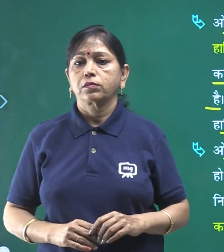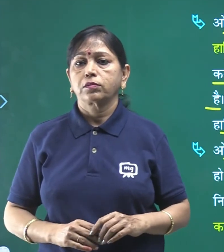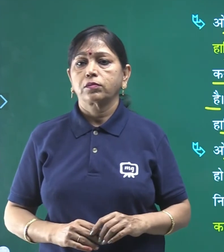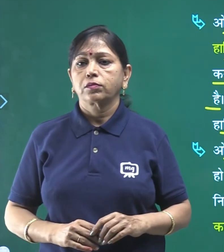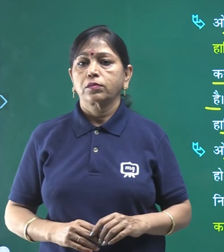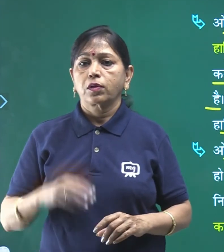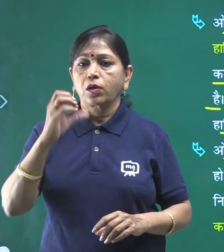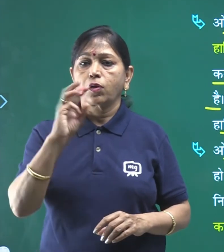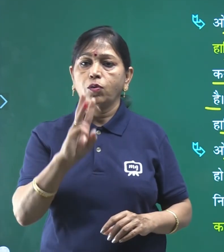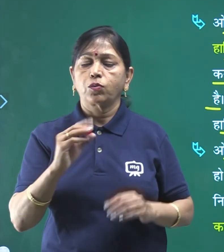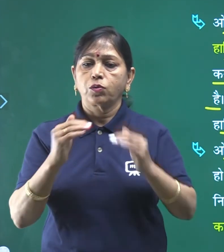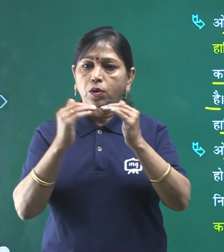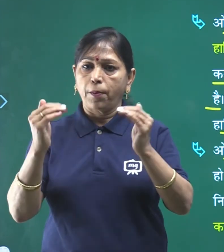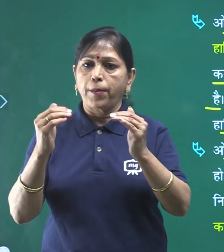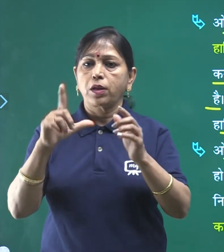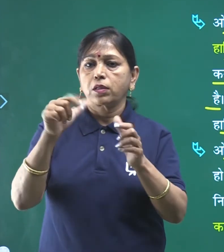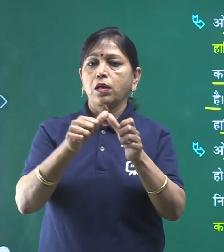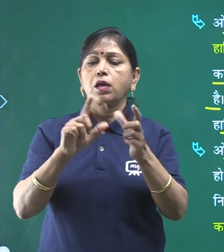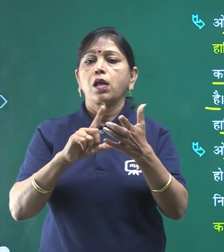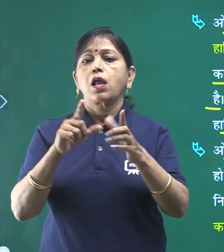ई वांट परत का आ